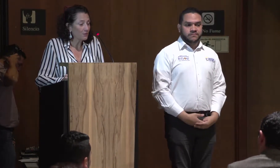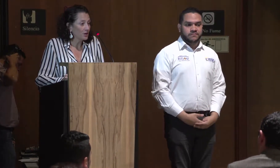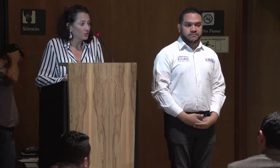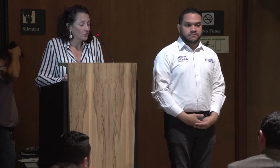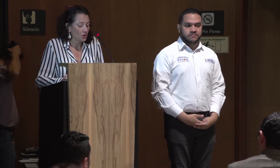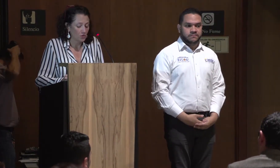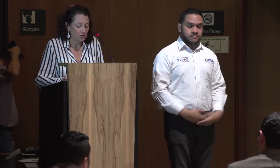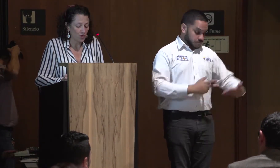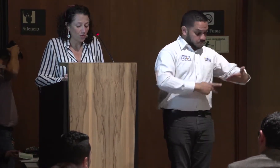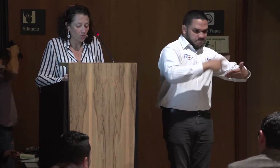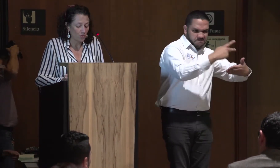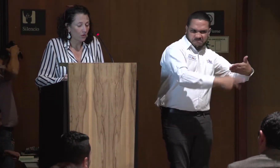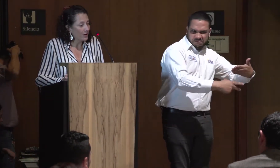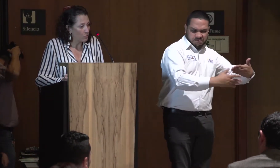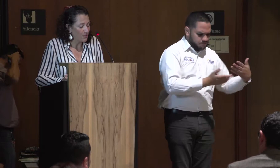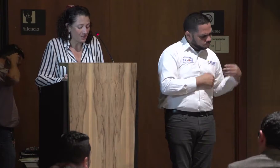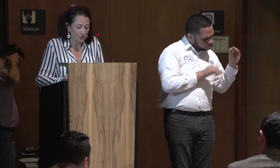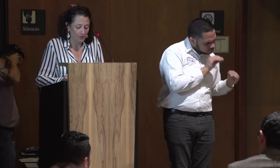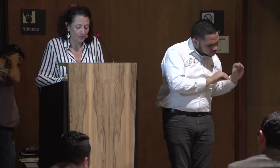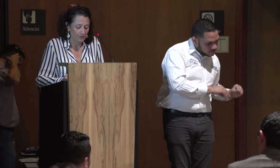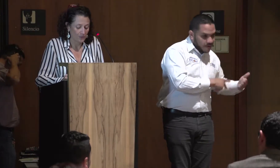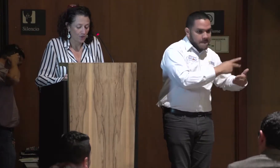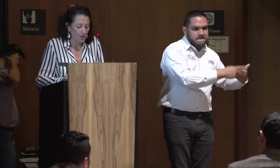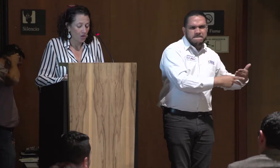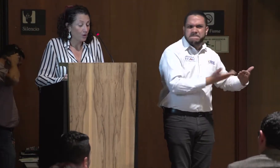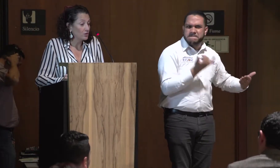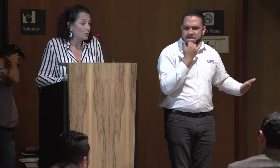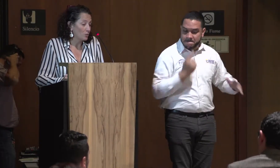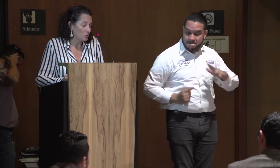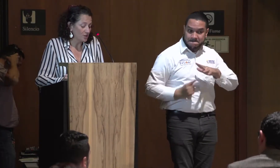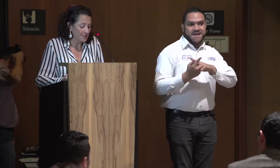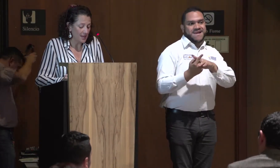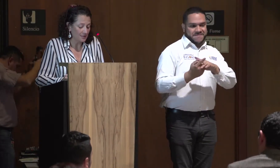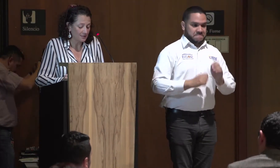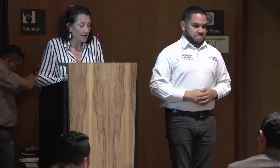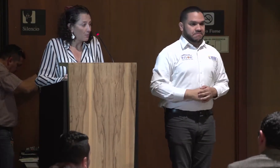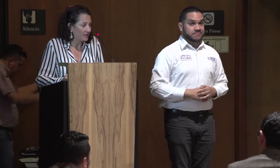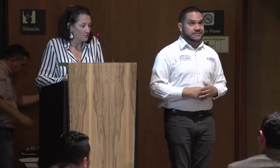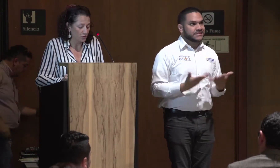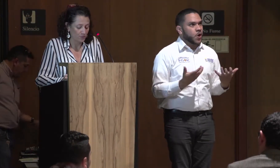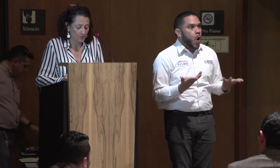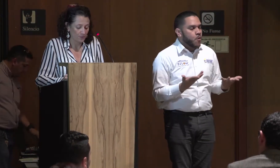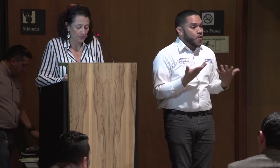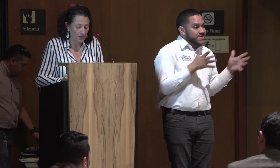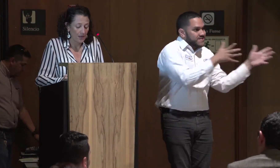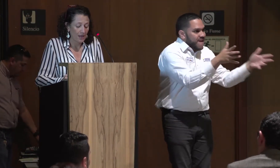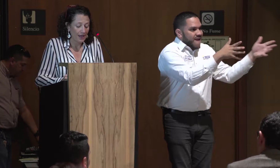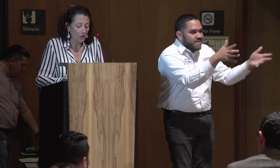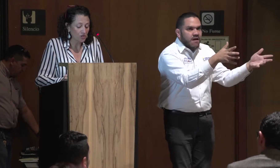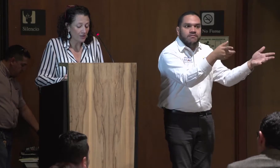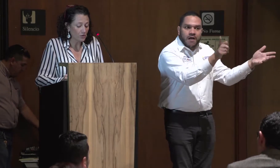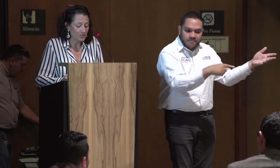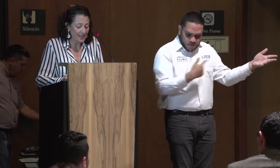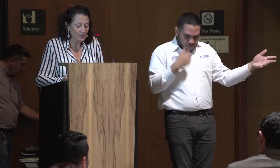Haciendo este proyecto nos sucedió lo que al buen maestro. Cuando nos propusimos enseñar, aprendimos.